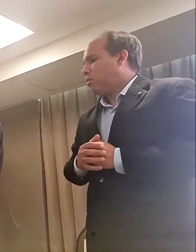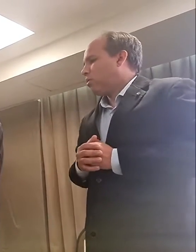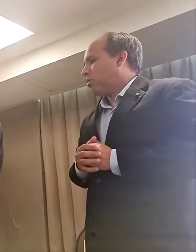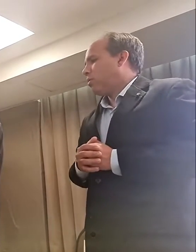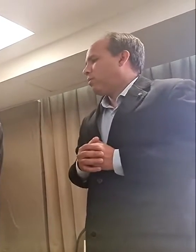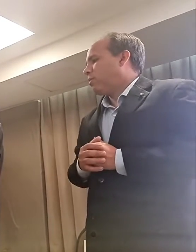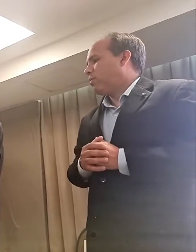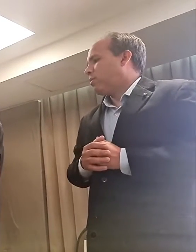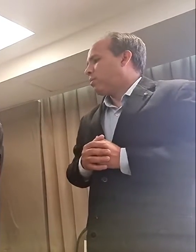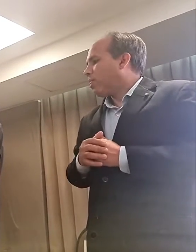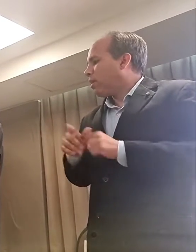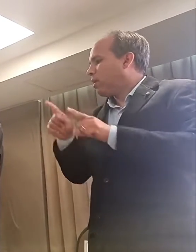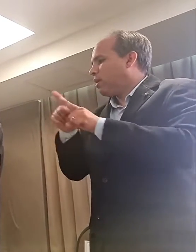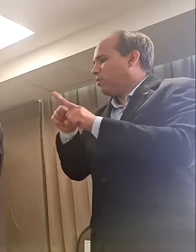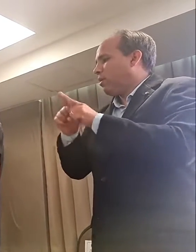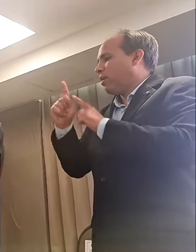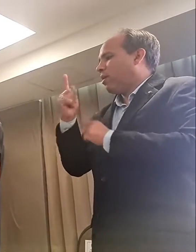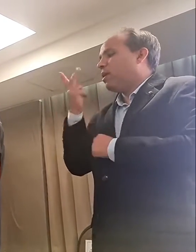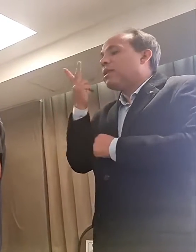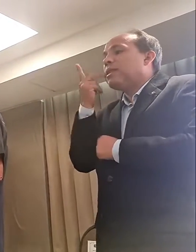em lítio. Para o Ceará,